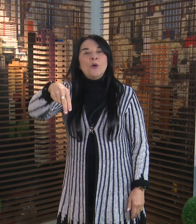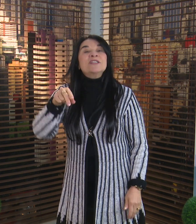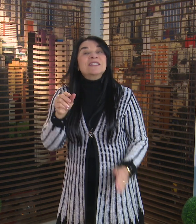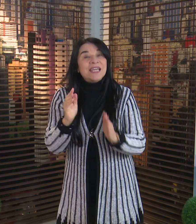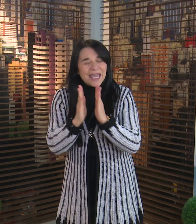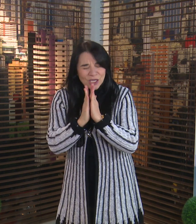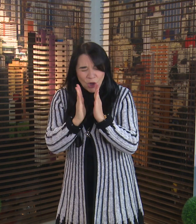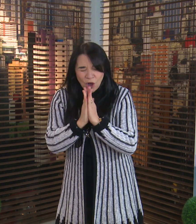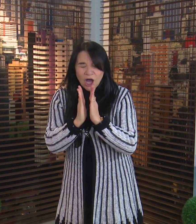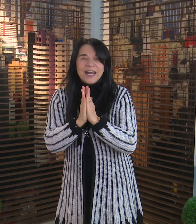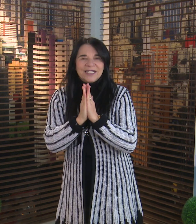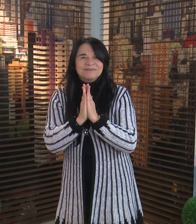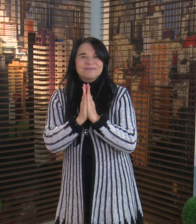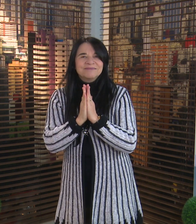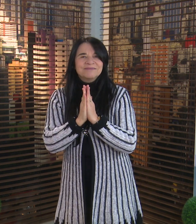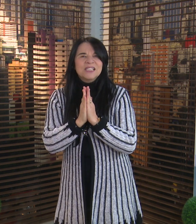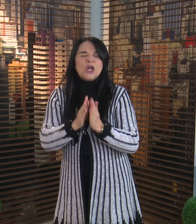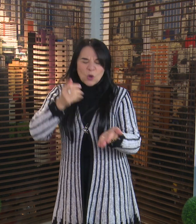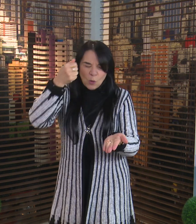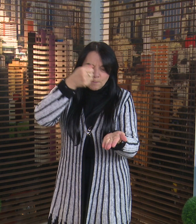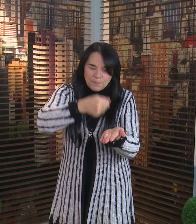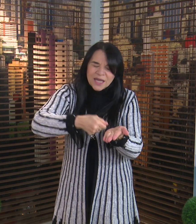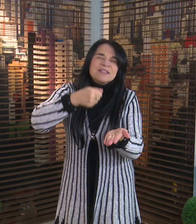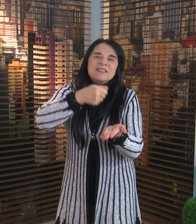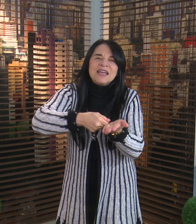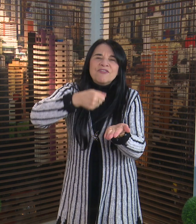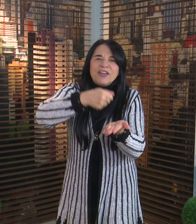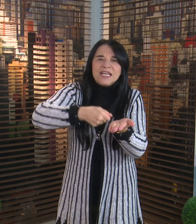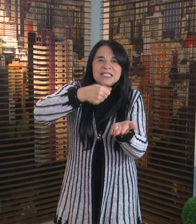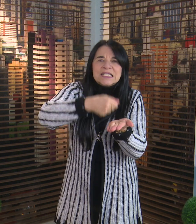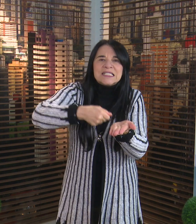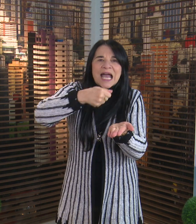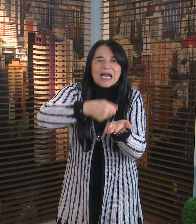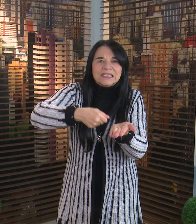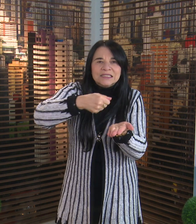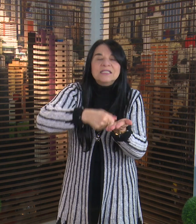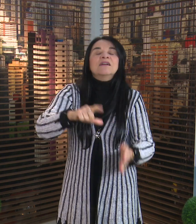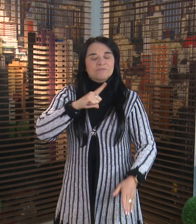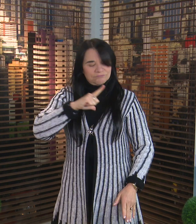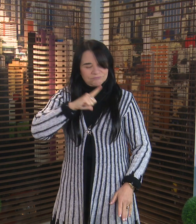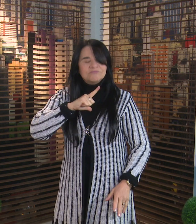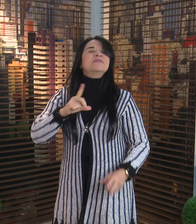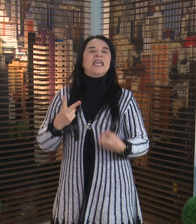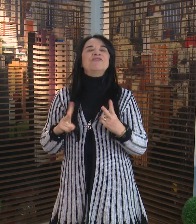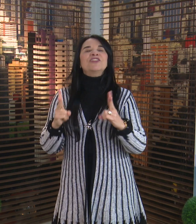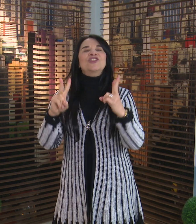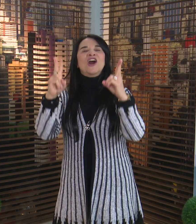Pois quem ora com perseverança tem vitória.